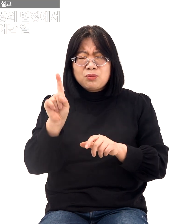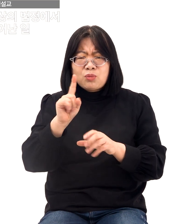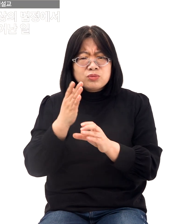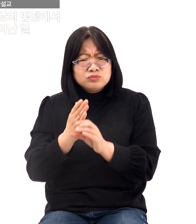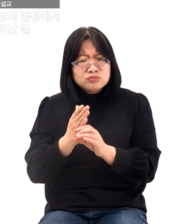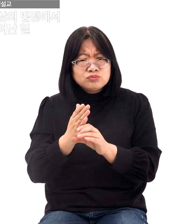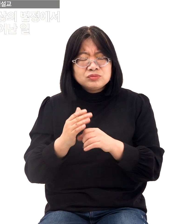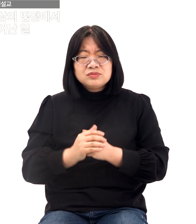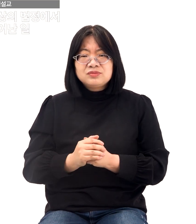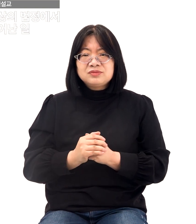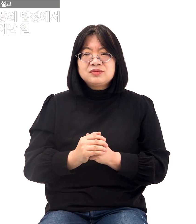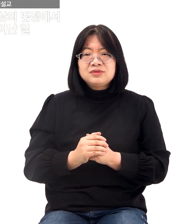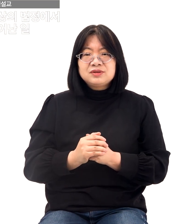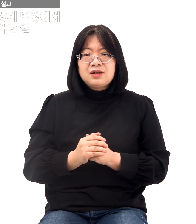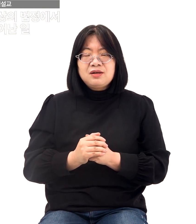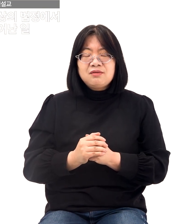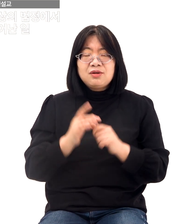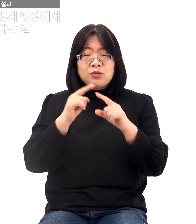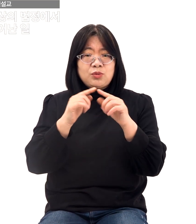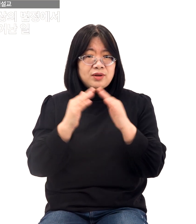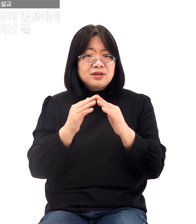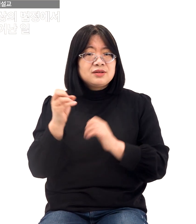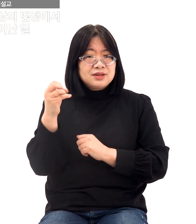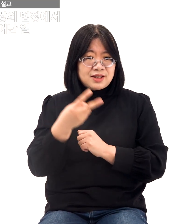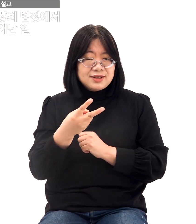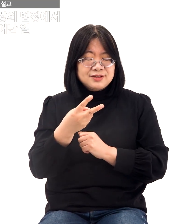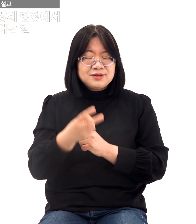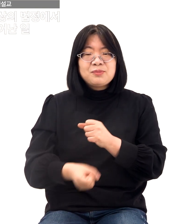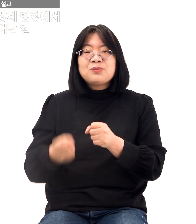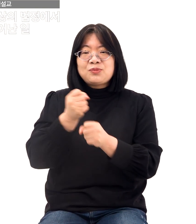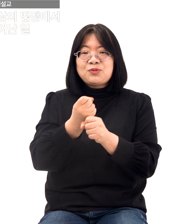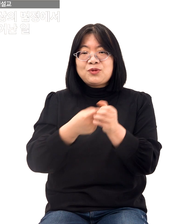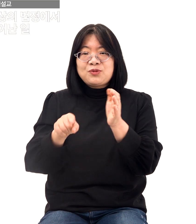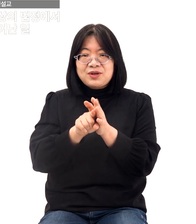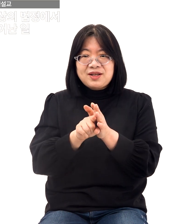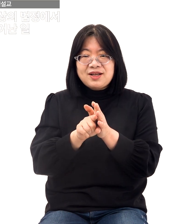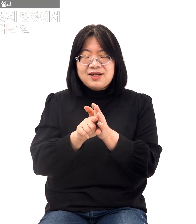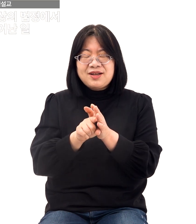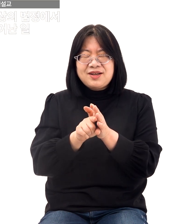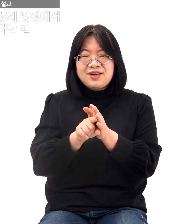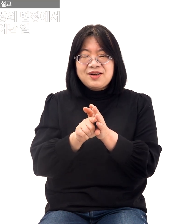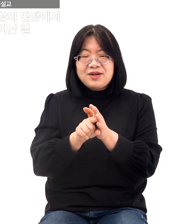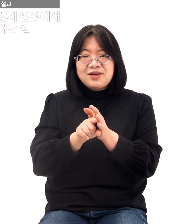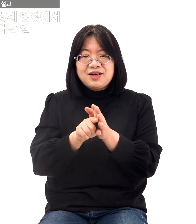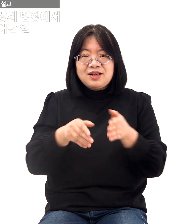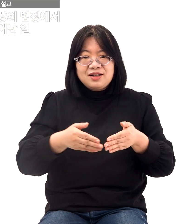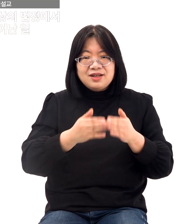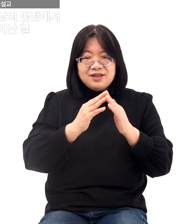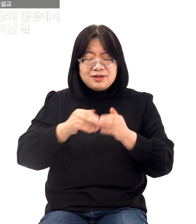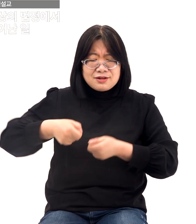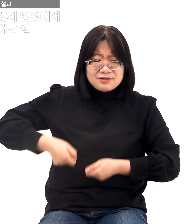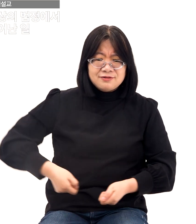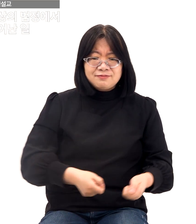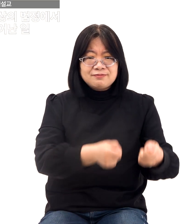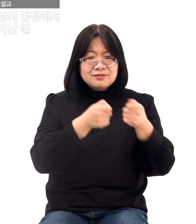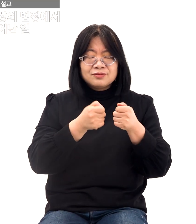중이죠? 성전을 다시 복원하기 위해서 재건의 삽을 뜨고 있는